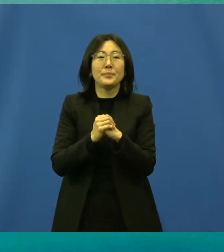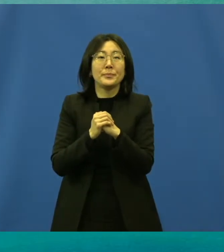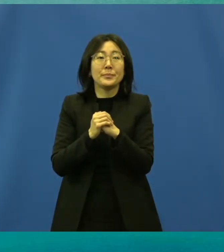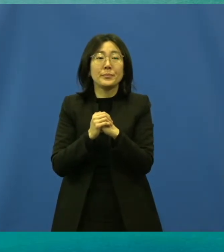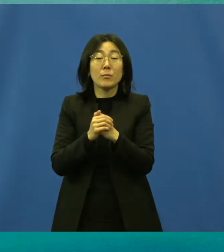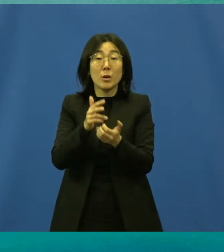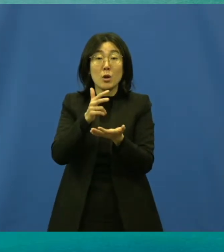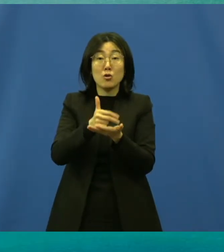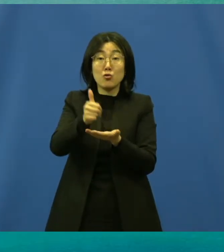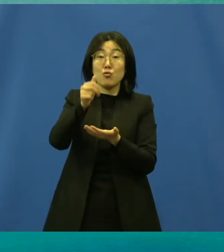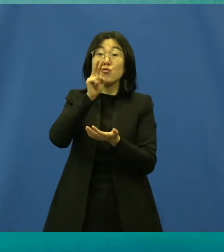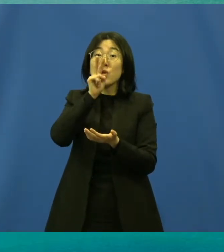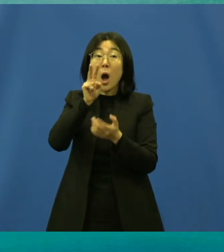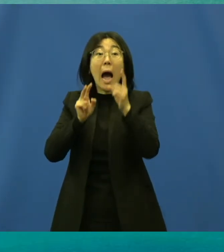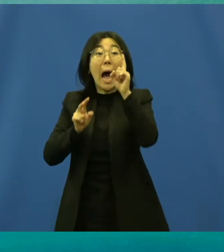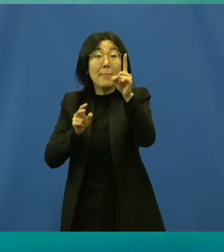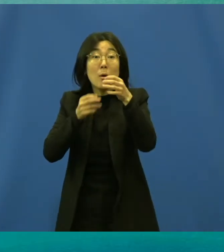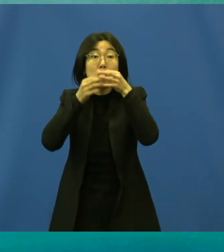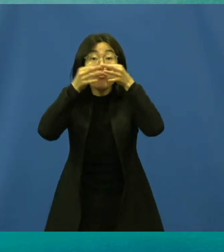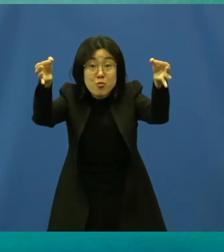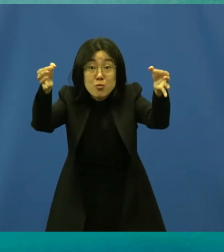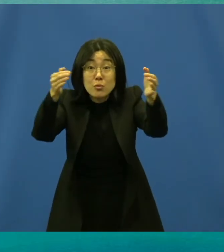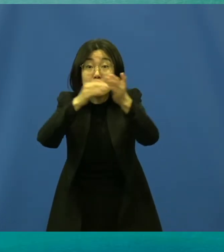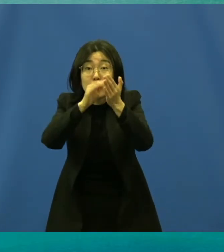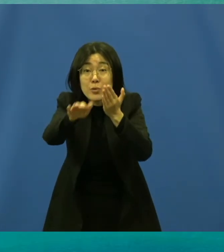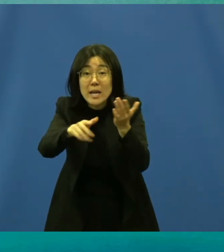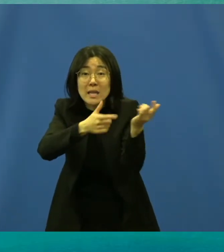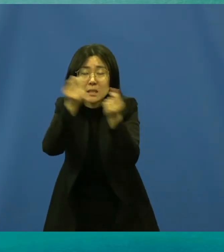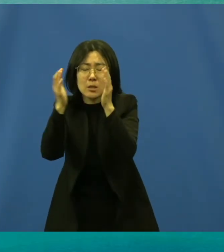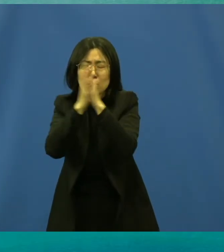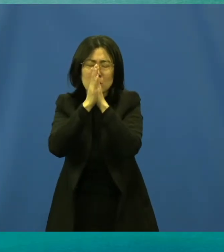주여 한번 외치고 우리 다 같이 기도하겠습니다.